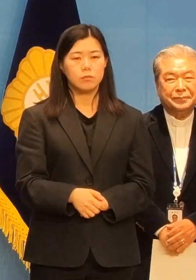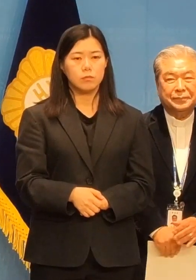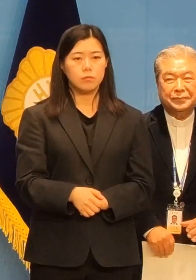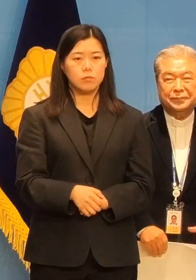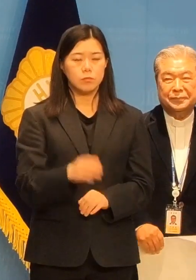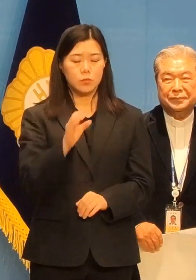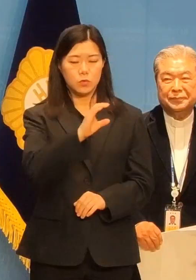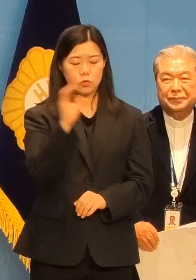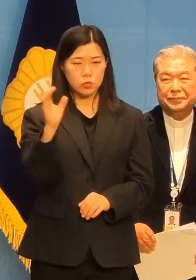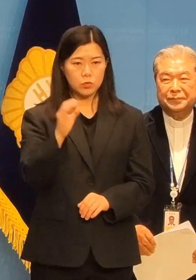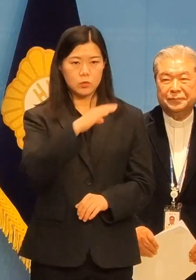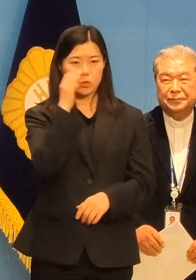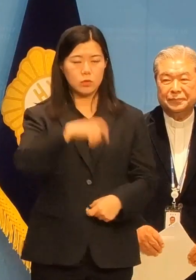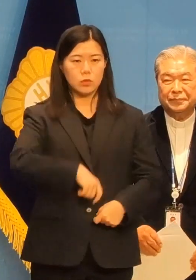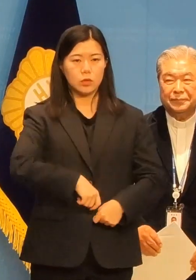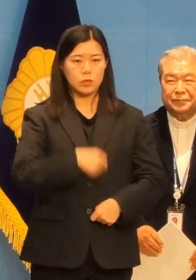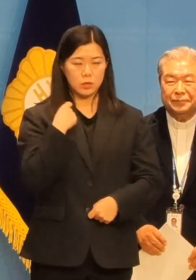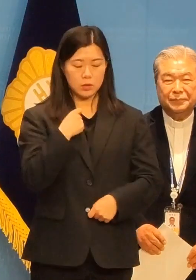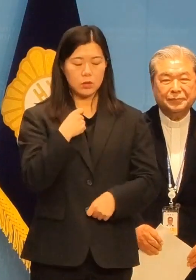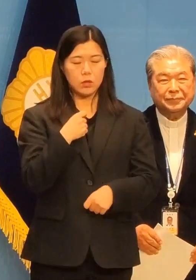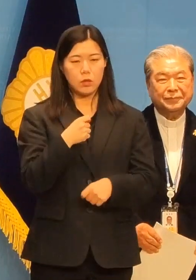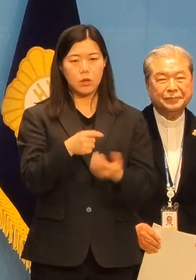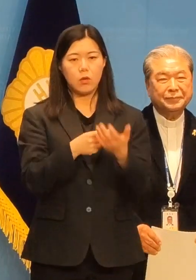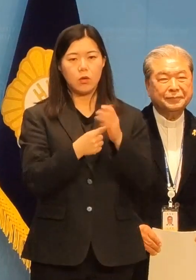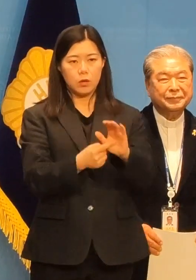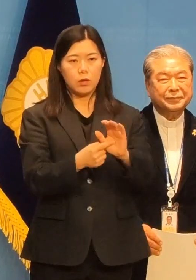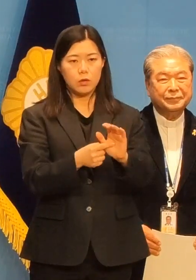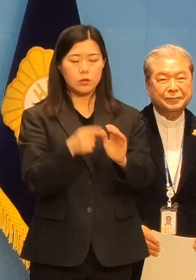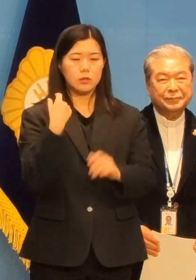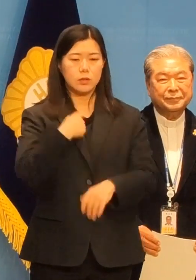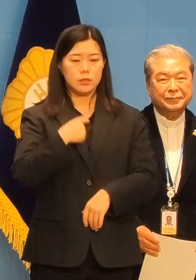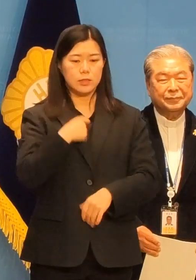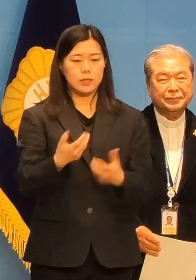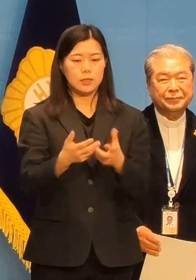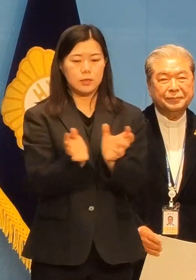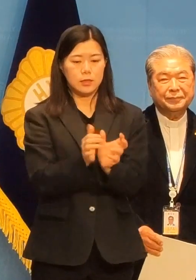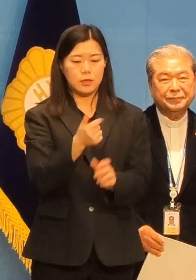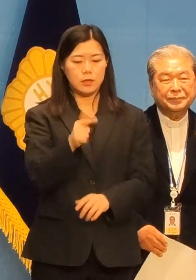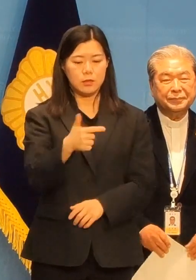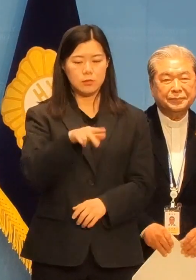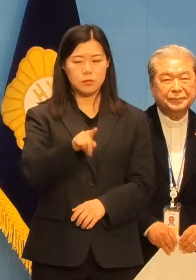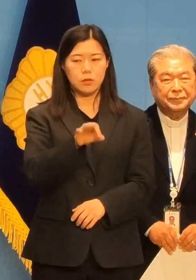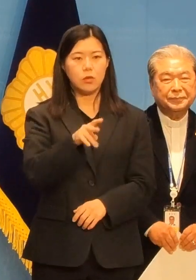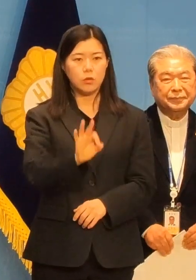천주교 정의구현 사재단 고문을 맡고 계신 함세웅 신부님 함께하고 계십니다.